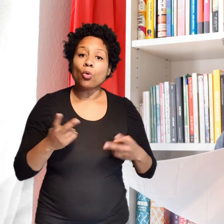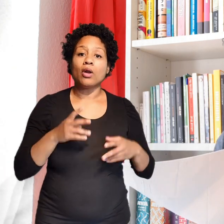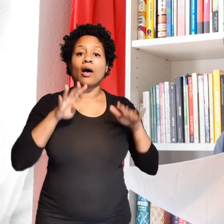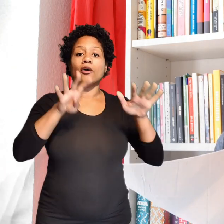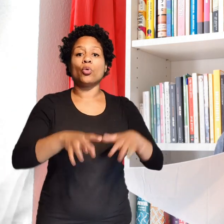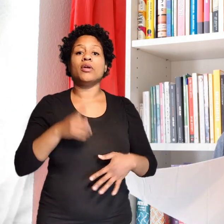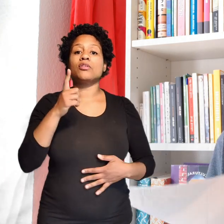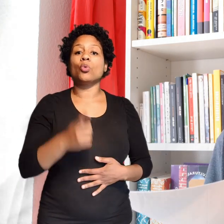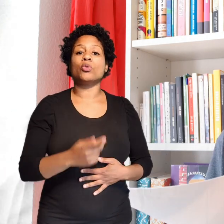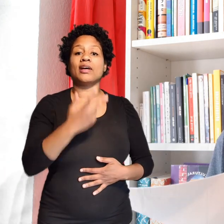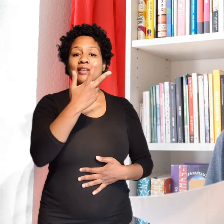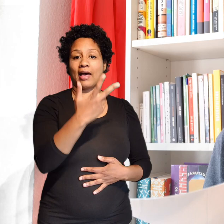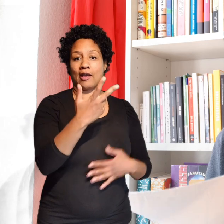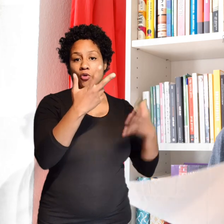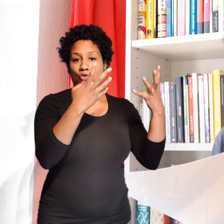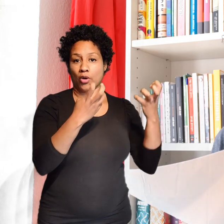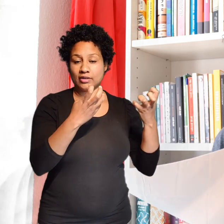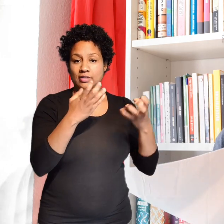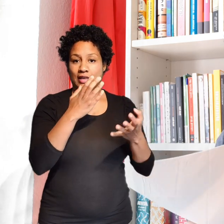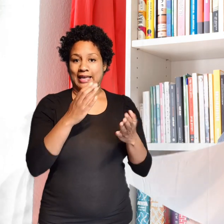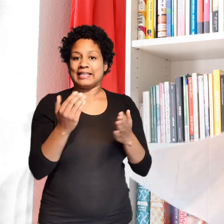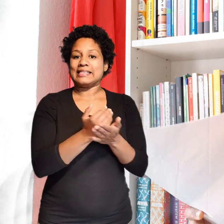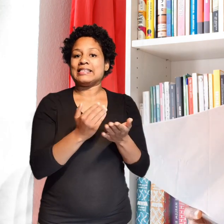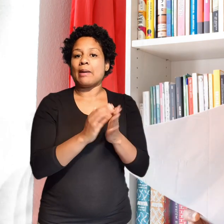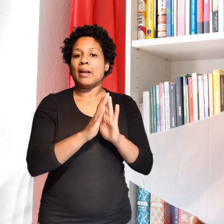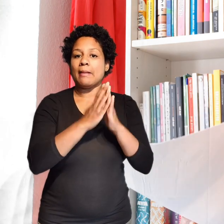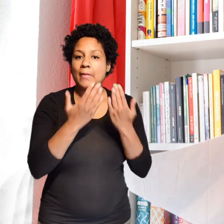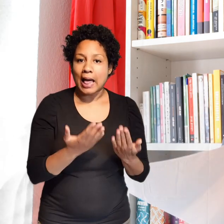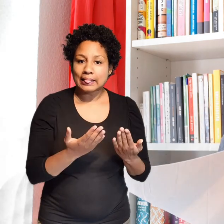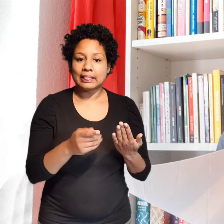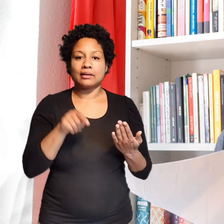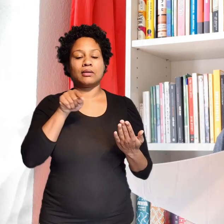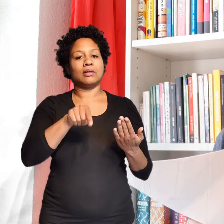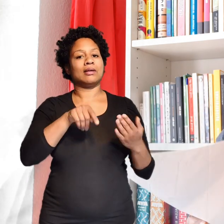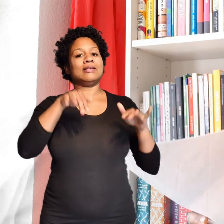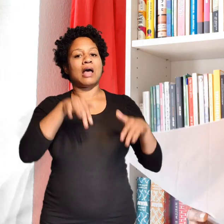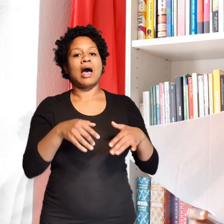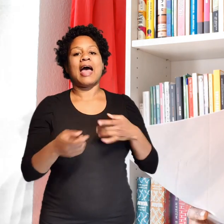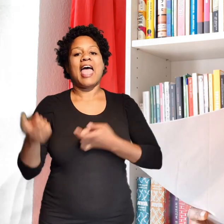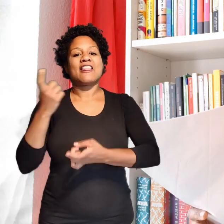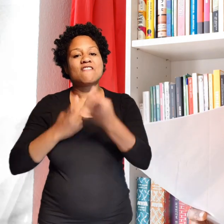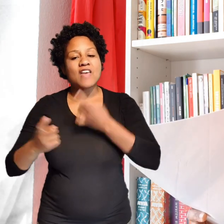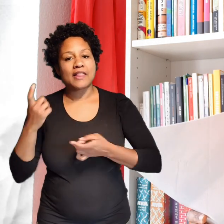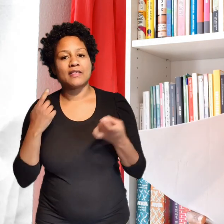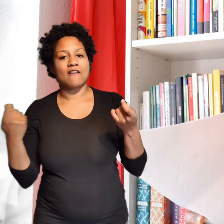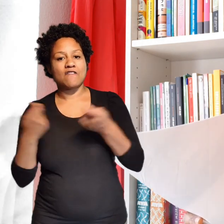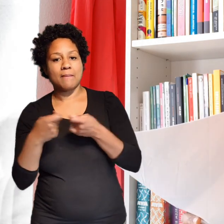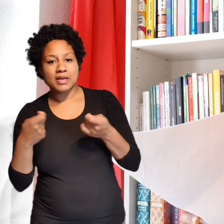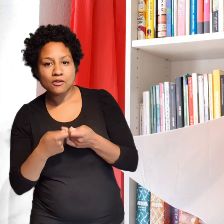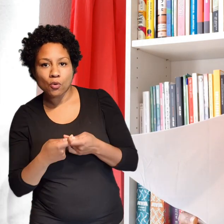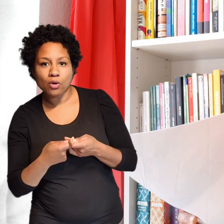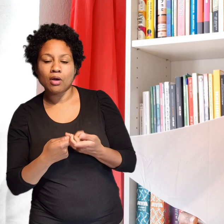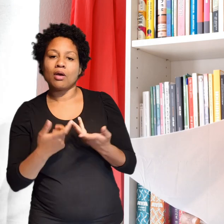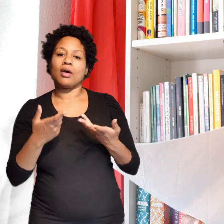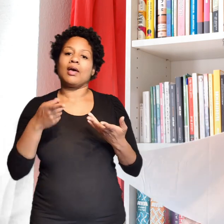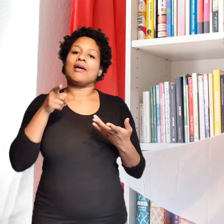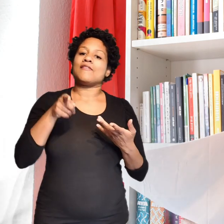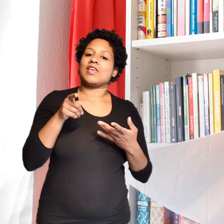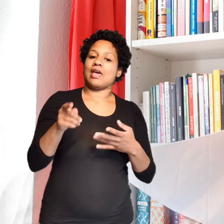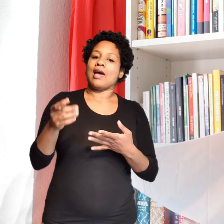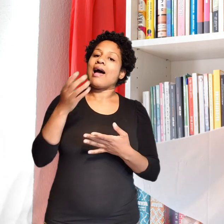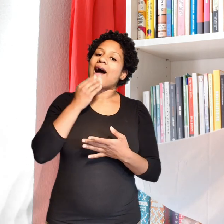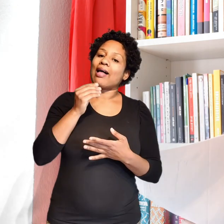erschienene Sammelband Entfernte Verbindungen, Rassismus, Antisemitismus, Klassenunterdrückung,